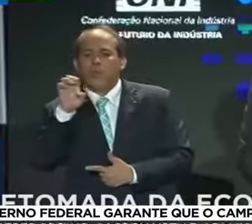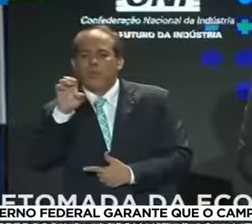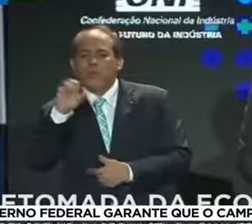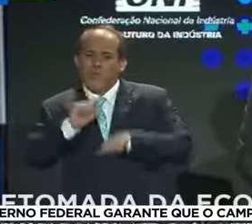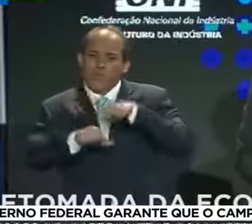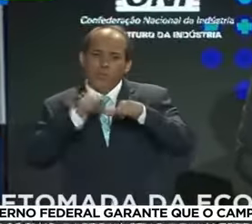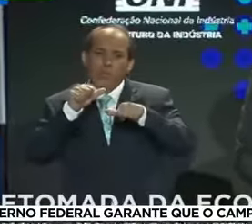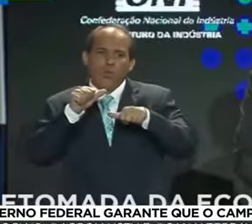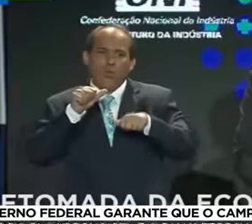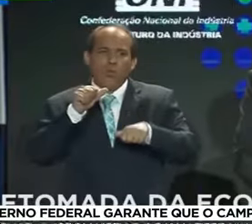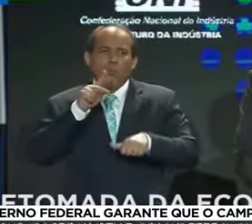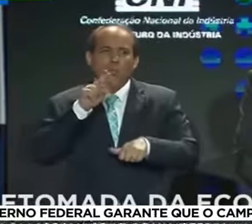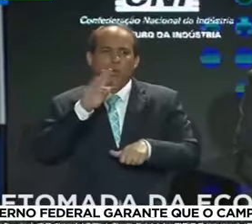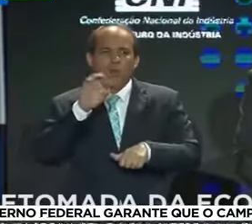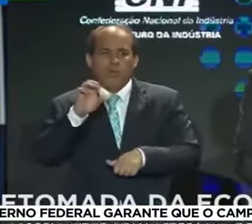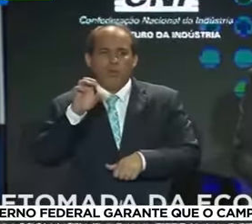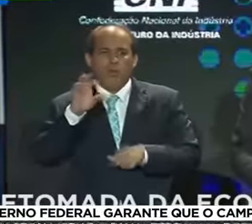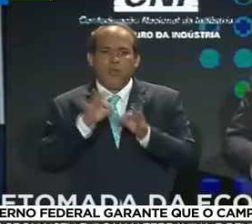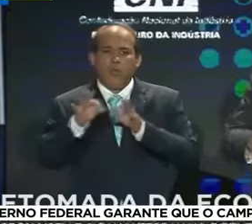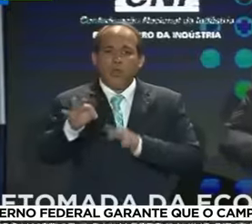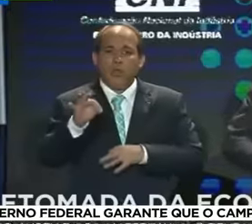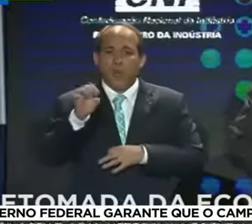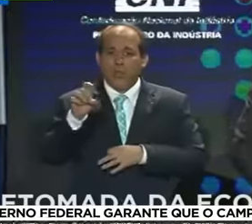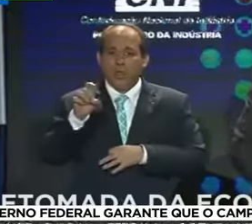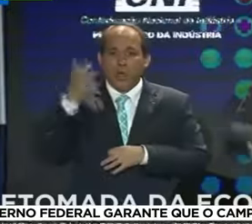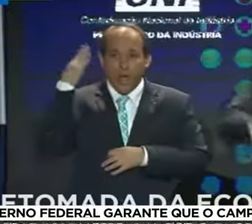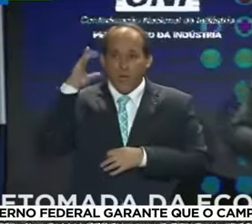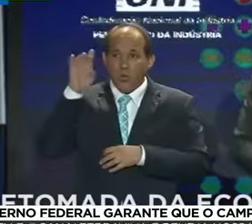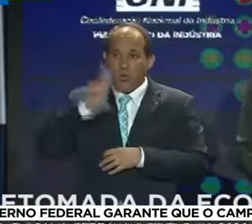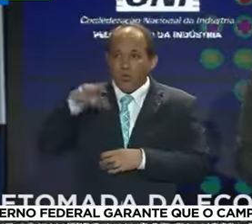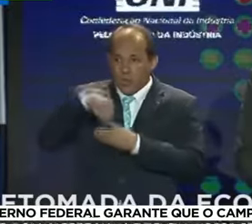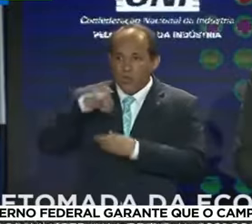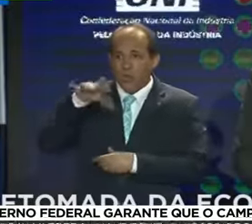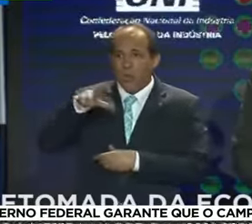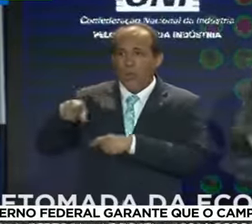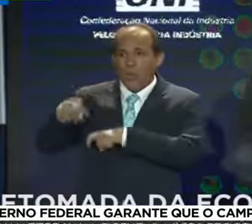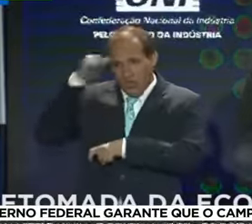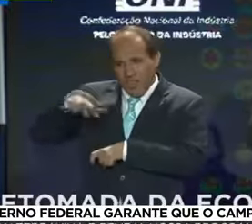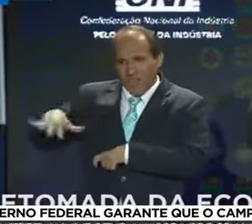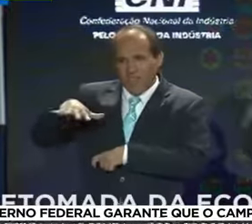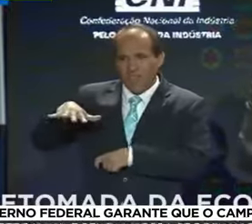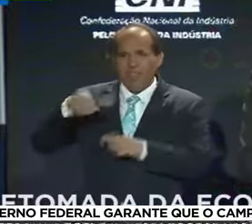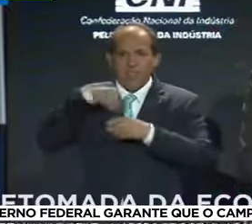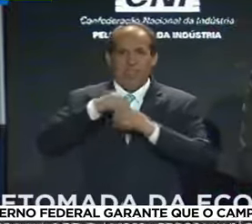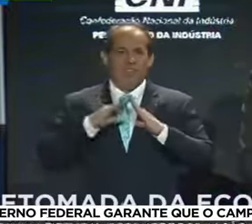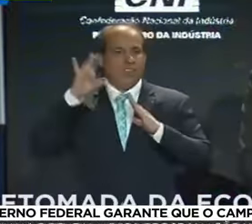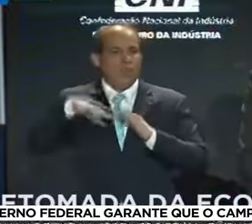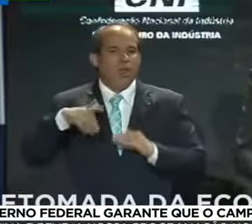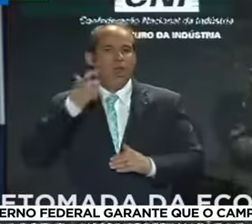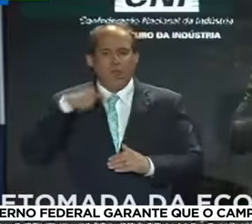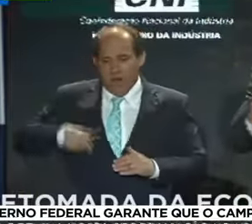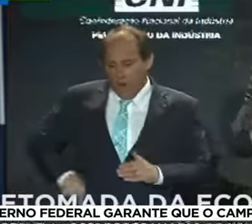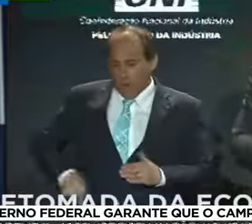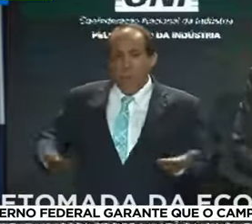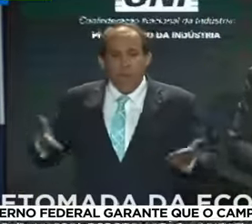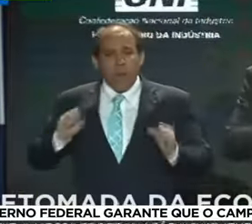de fogo e passamos para a posse estendida. No passado, ele só podia usar arma na sua propriedade, ali na sua casa. Hoje,